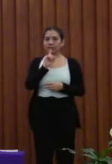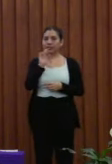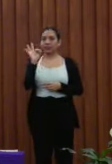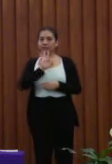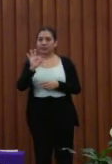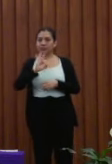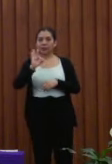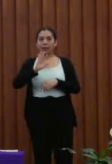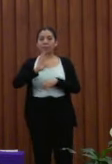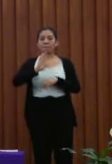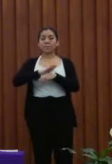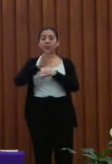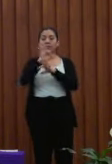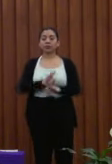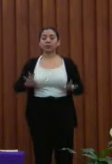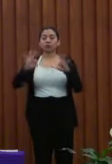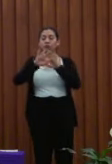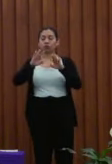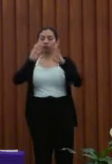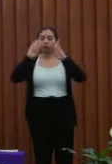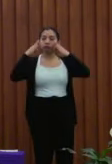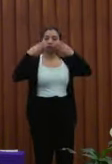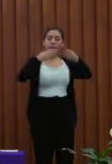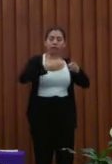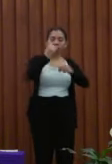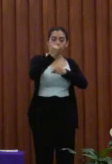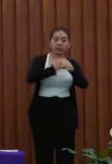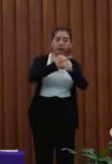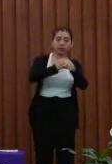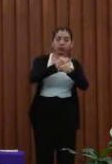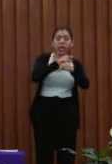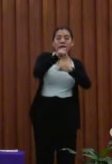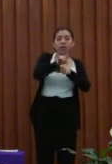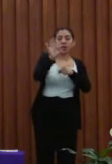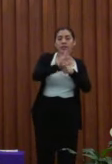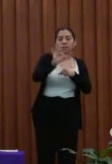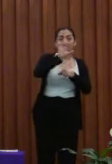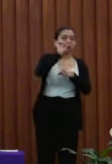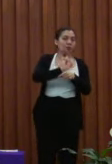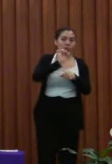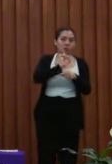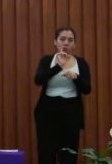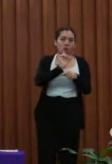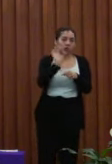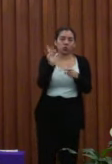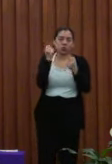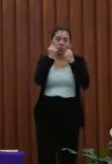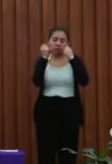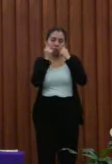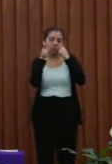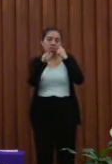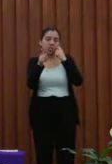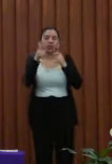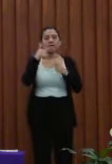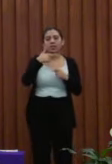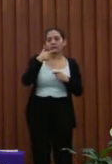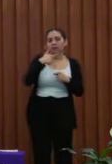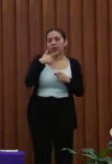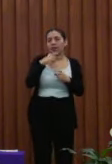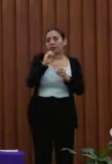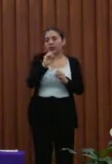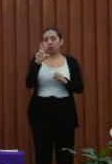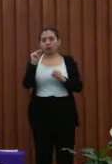más que su orientación sexual, ¿no? La orientación sexual de las posibles víctimas lesbianas pasa desapercibida. Y